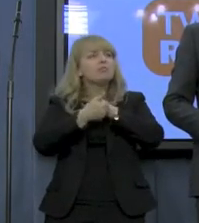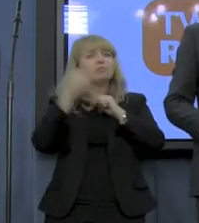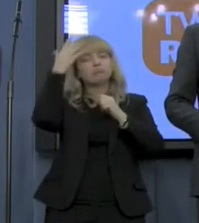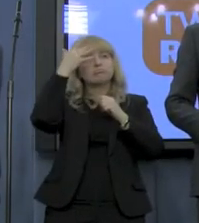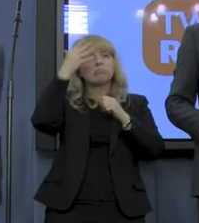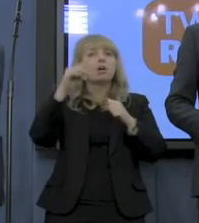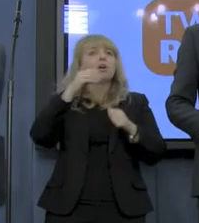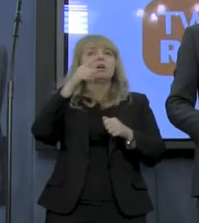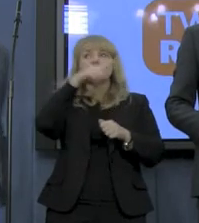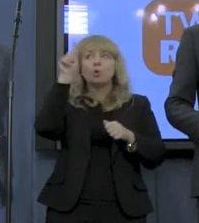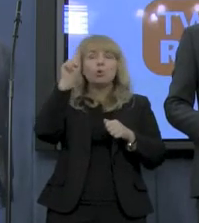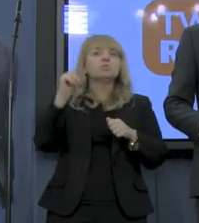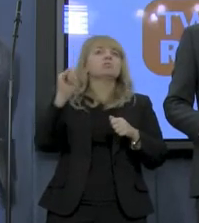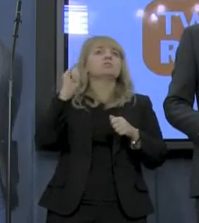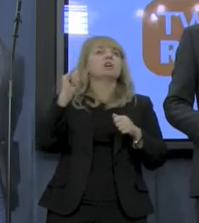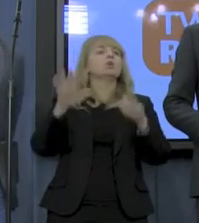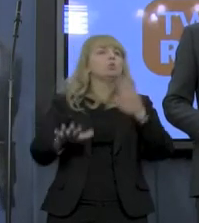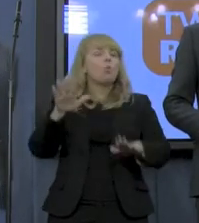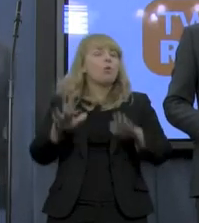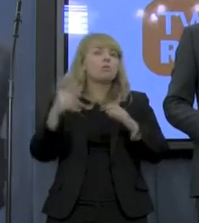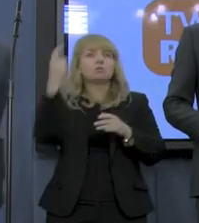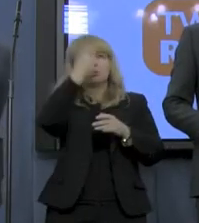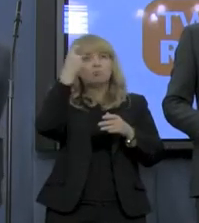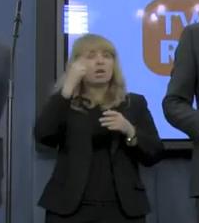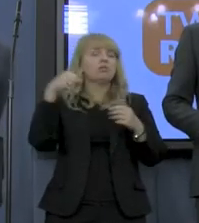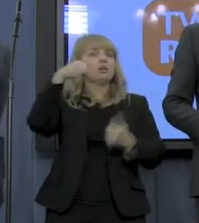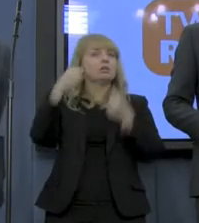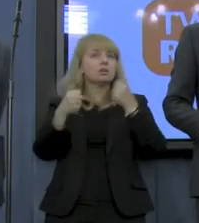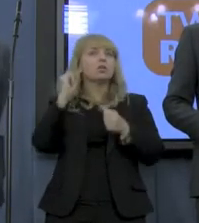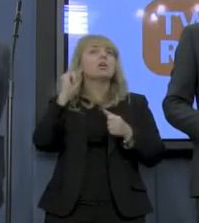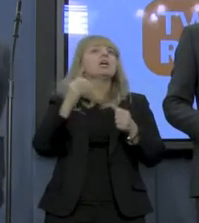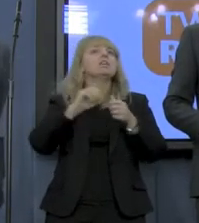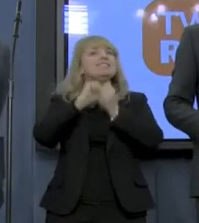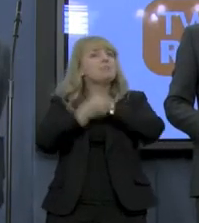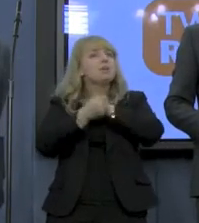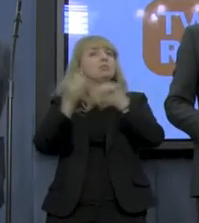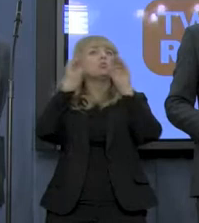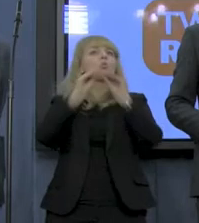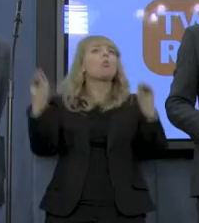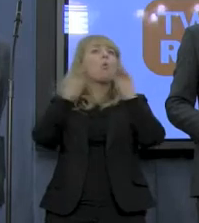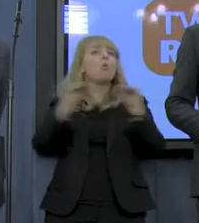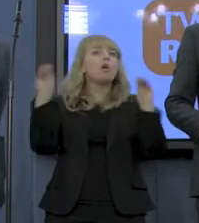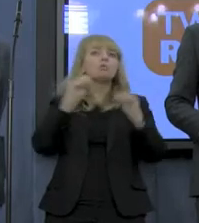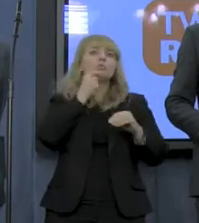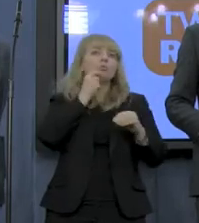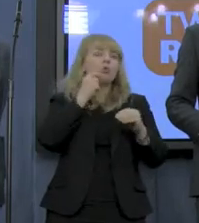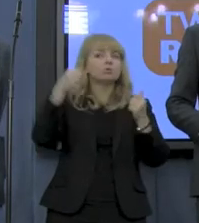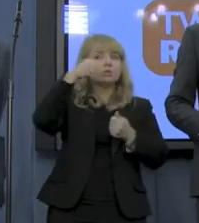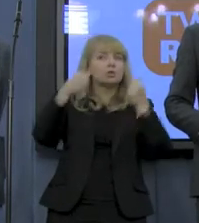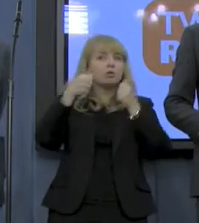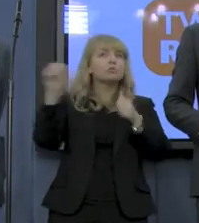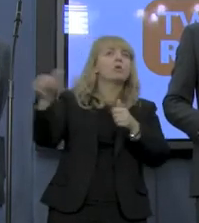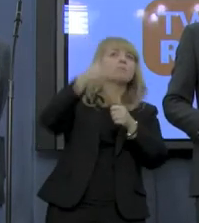zakresie tolerancji pijanych kierowców, a także trzeba zmienić zakres szkolenia młodych kierowców, bo to właśnie na tym pierwszym etapie,